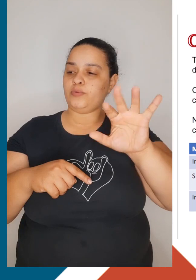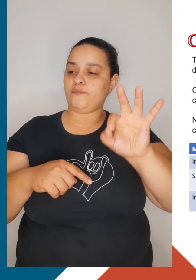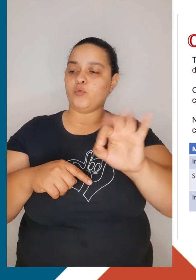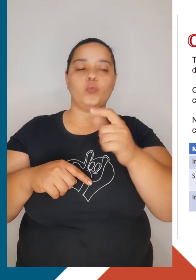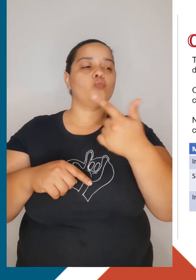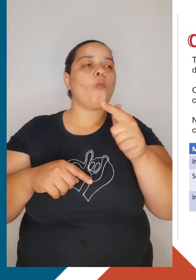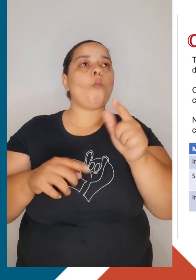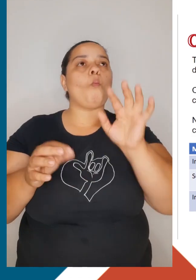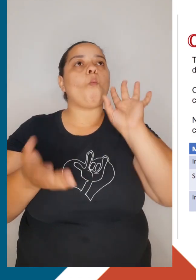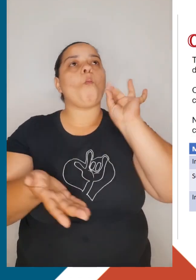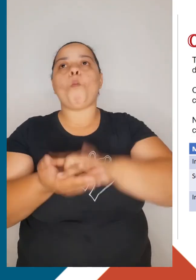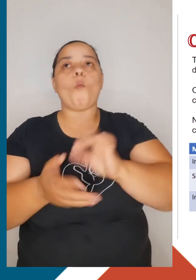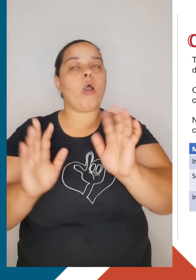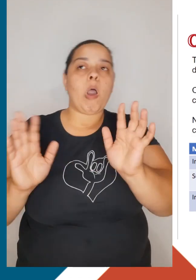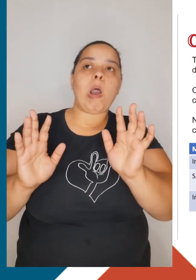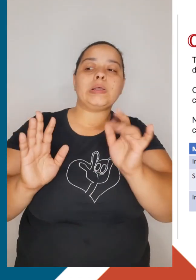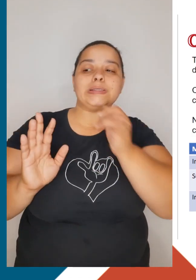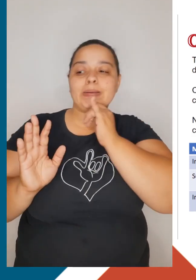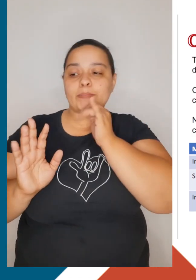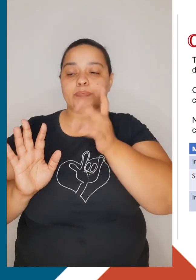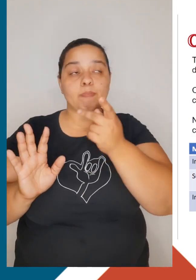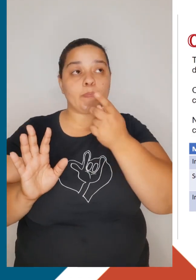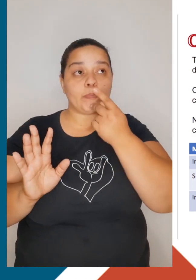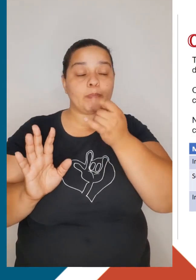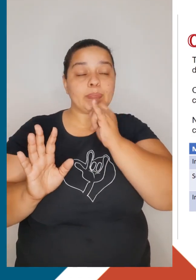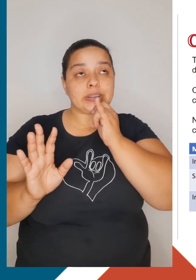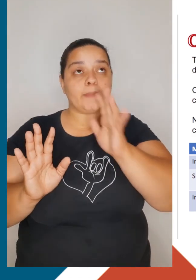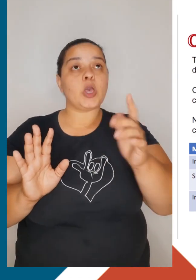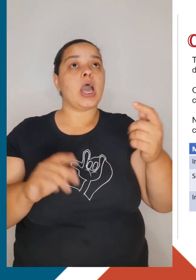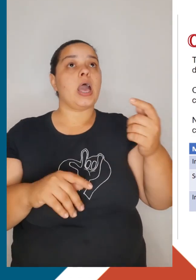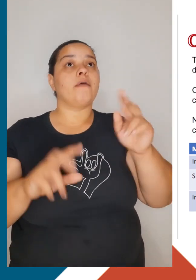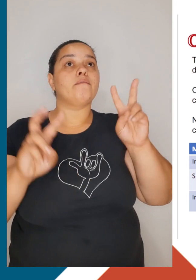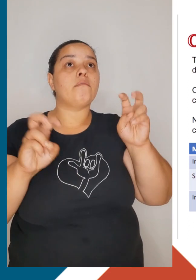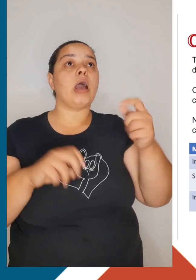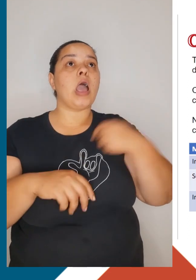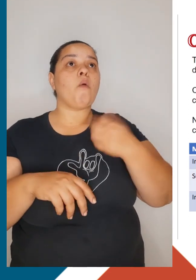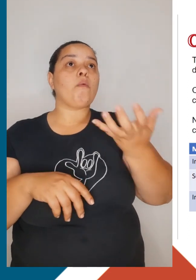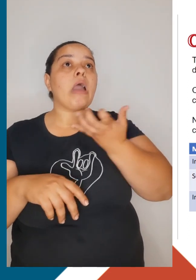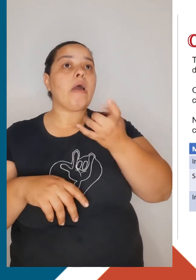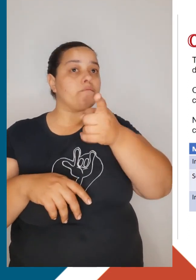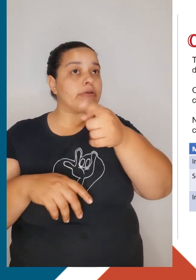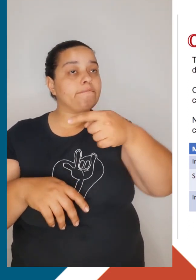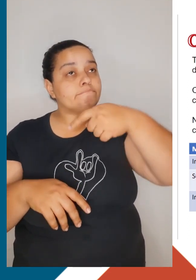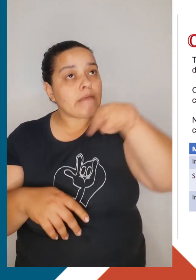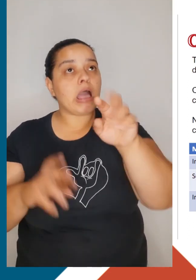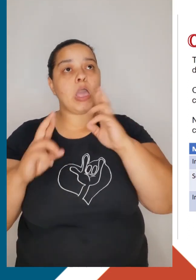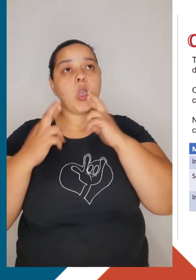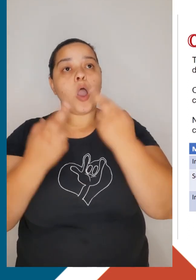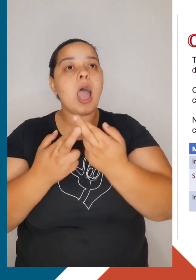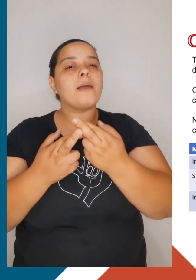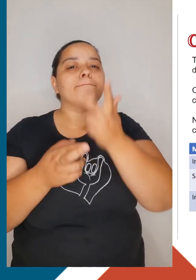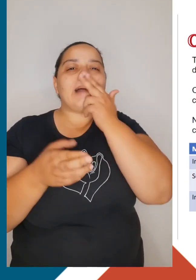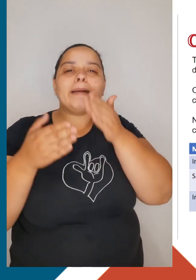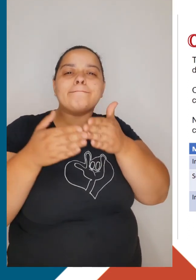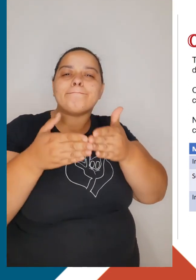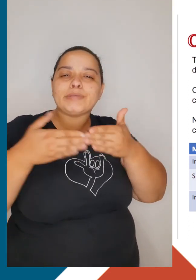incerto, irreal ou até mesmo hipotético, como quero que você vá à reunião. É um pedido, mas